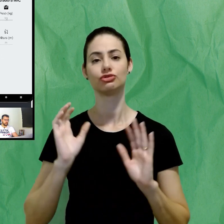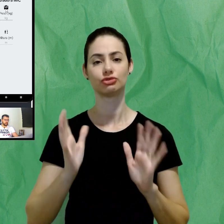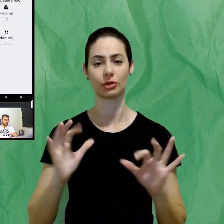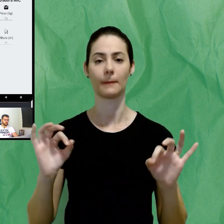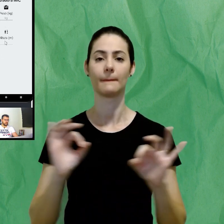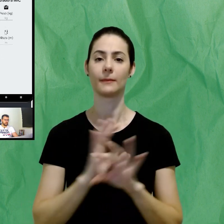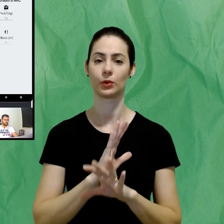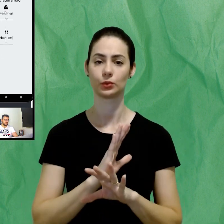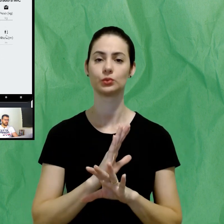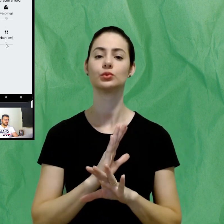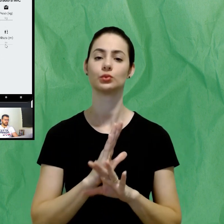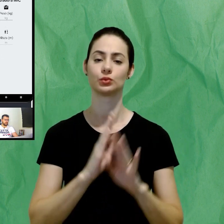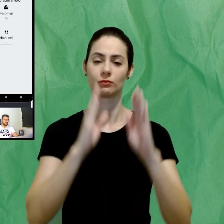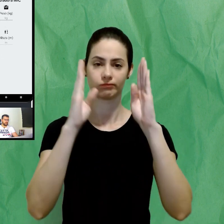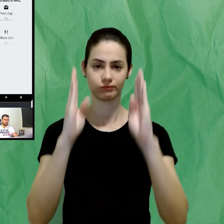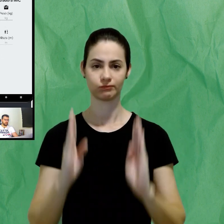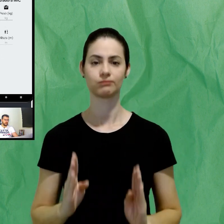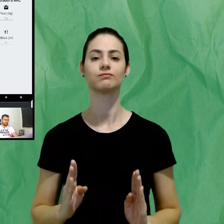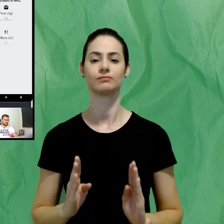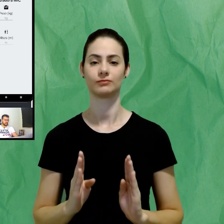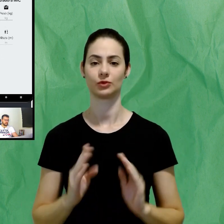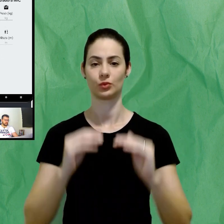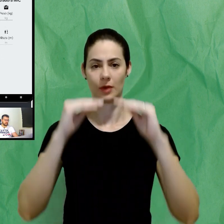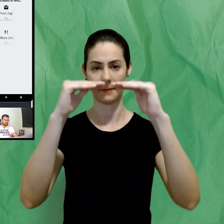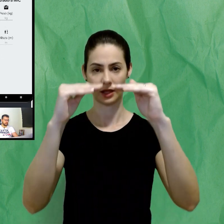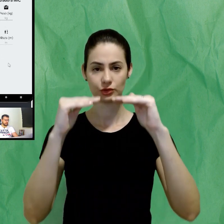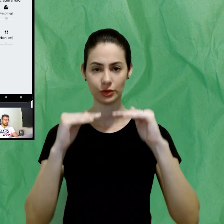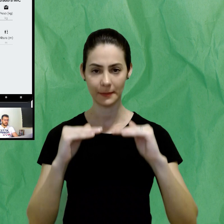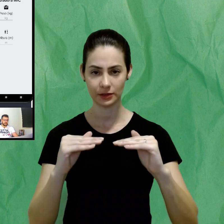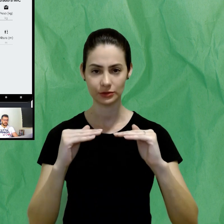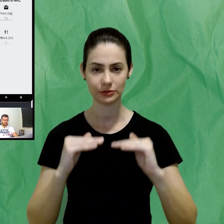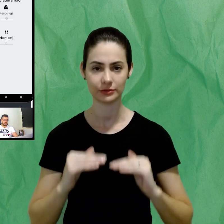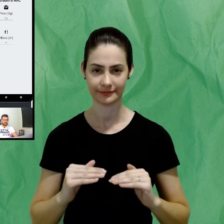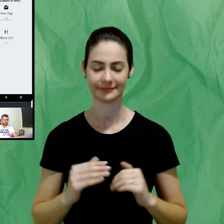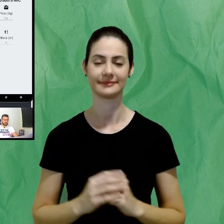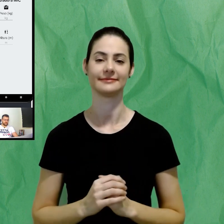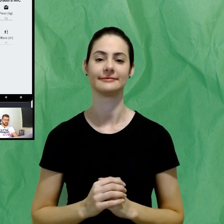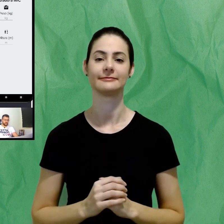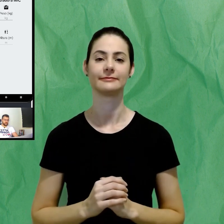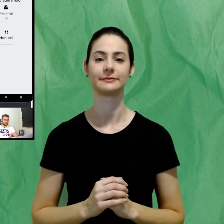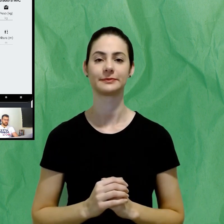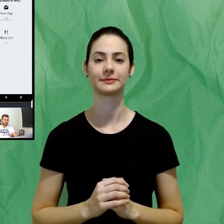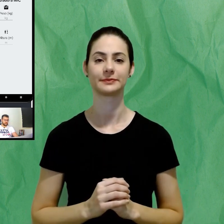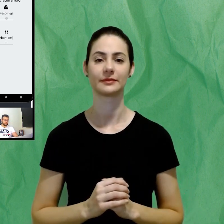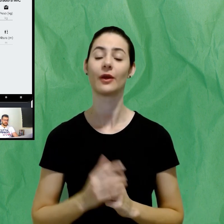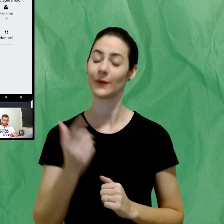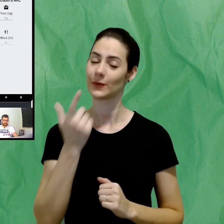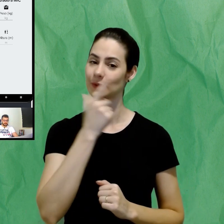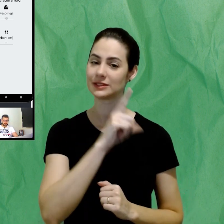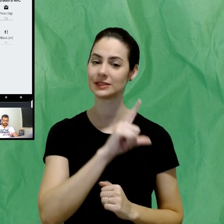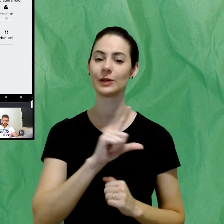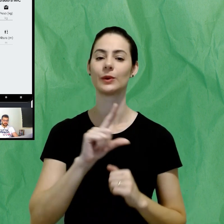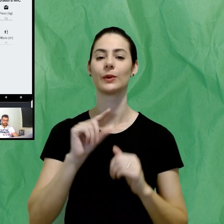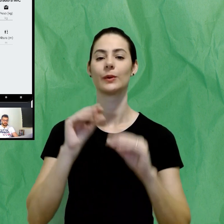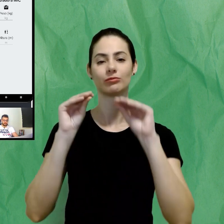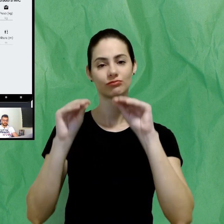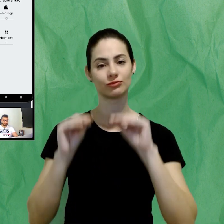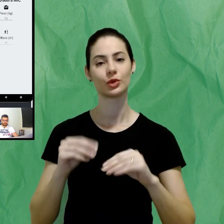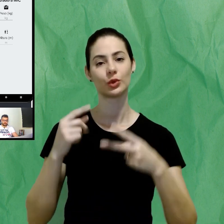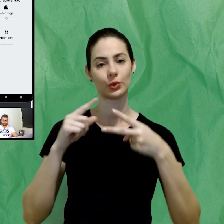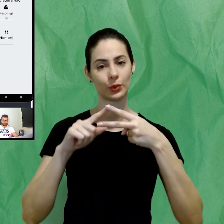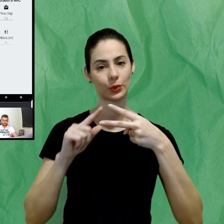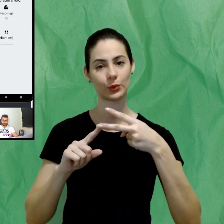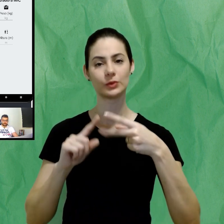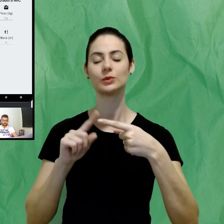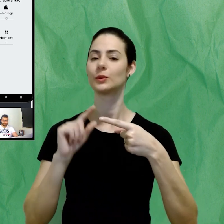por coluna, então por isso que veio um abaixo do outro. E aí a gente conseguiu aí preencher esses dois inputs, o input